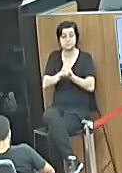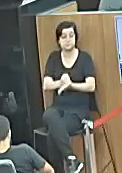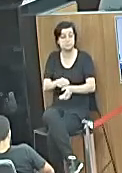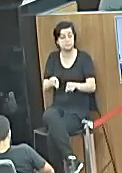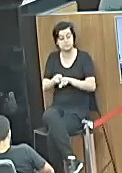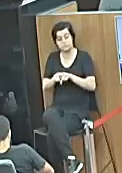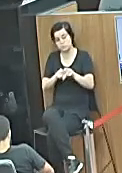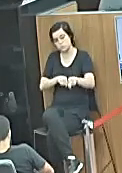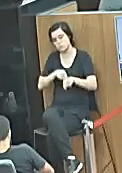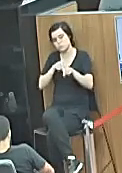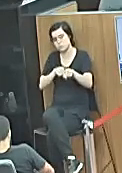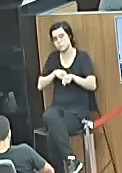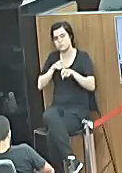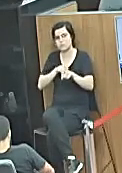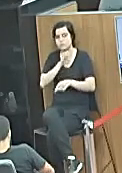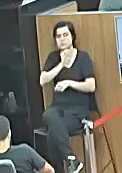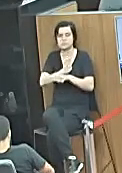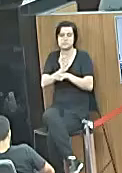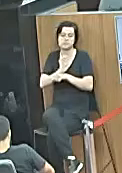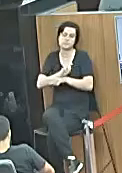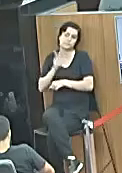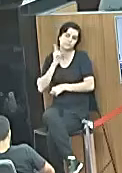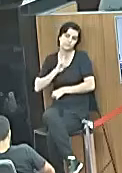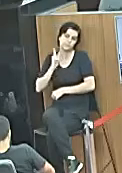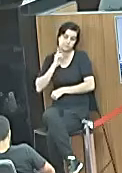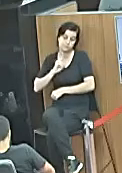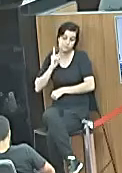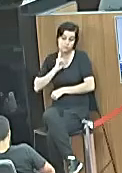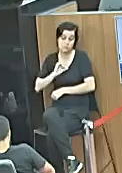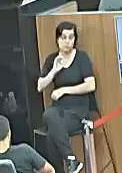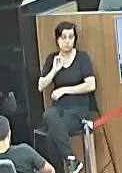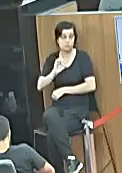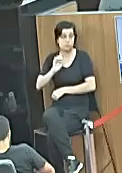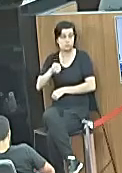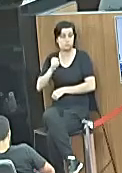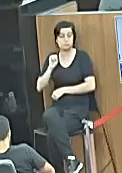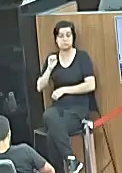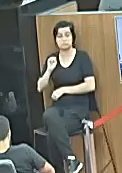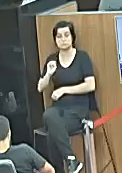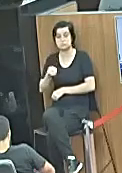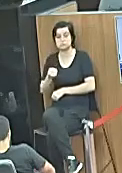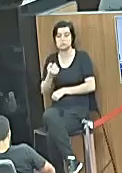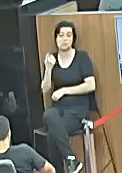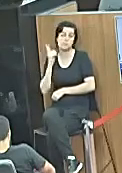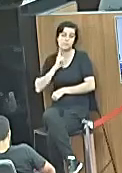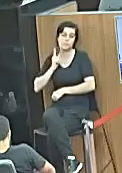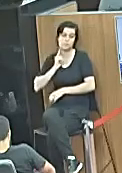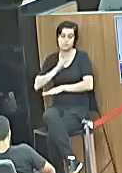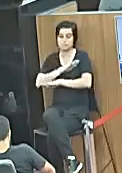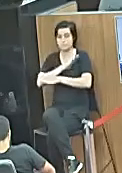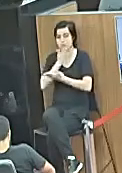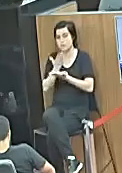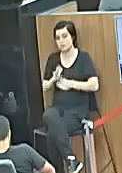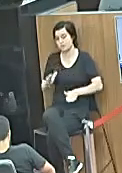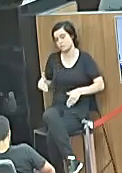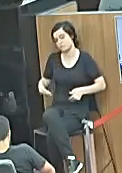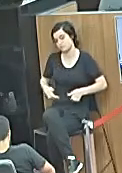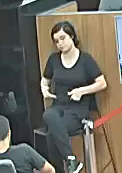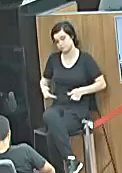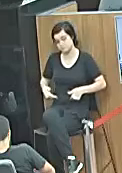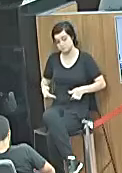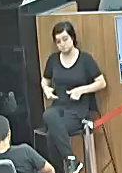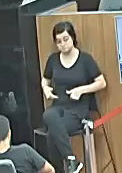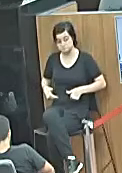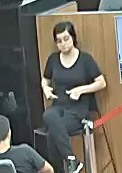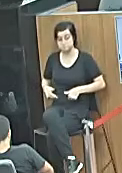para o estado de minas gerais 0 88 minas sem fome 120